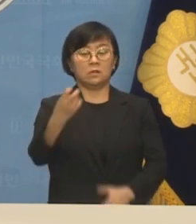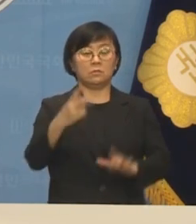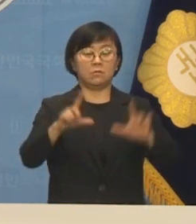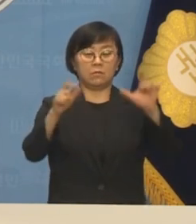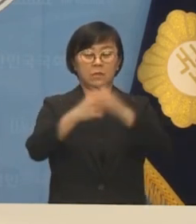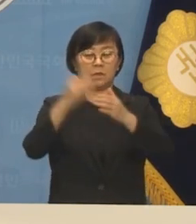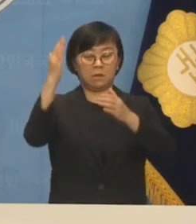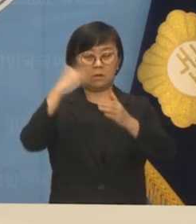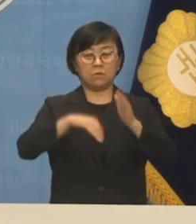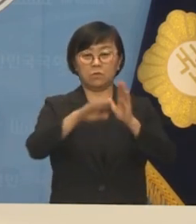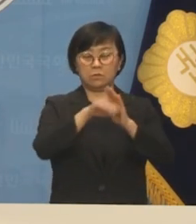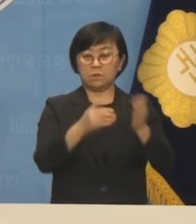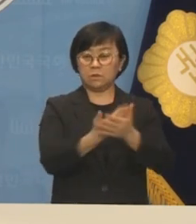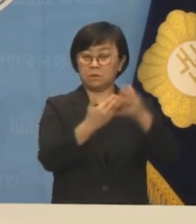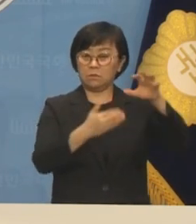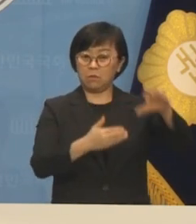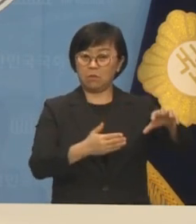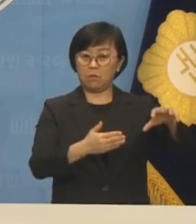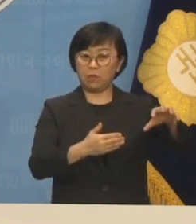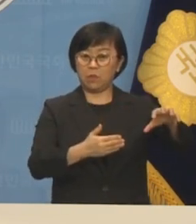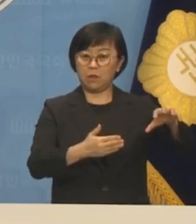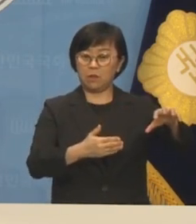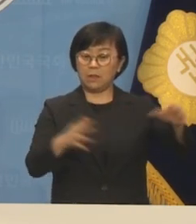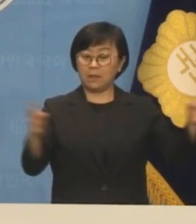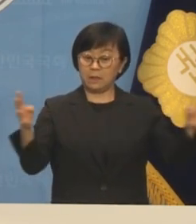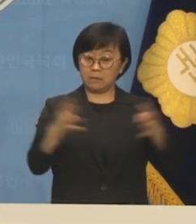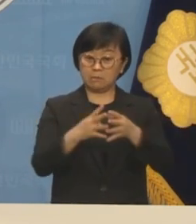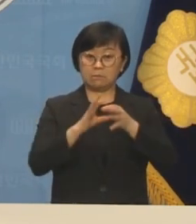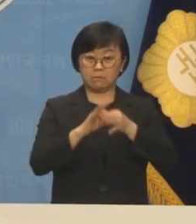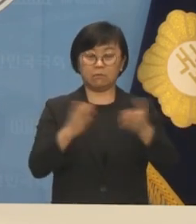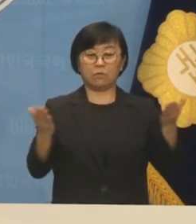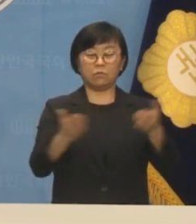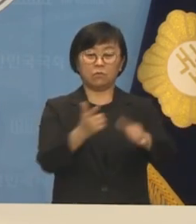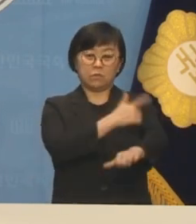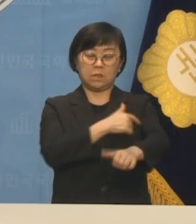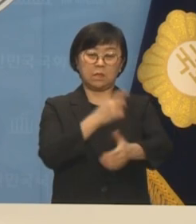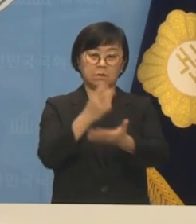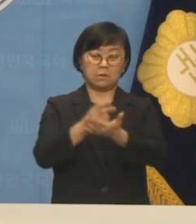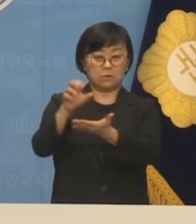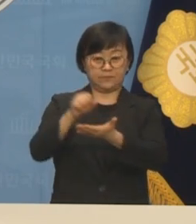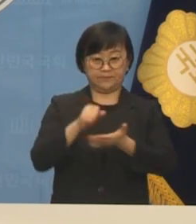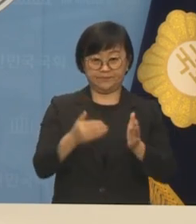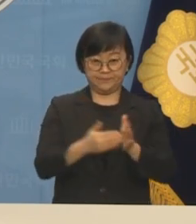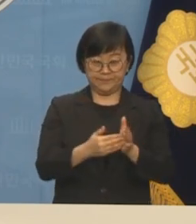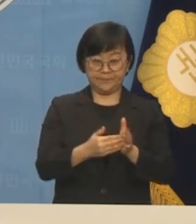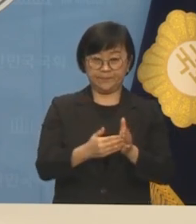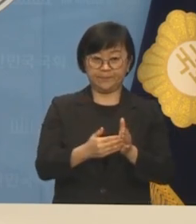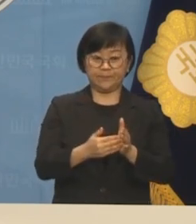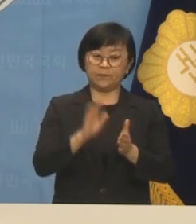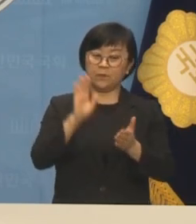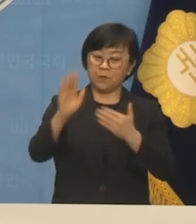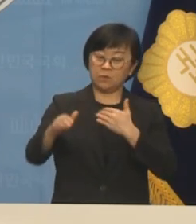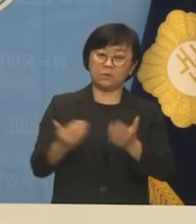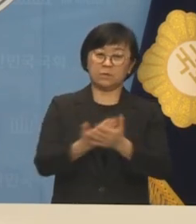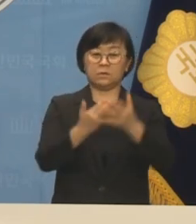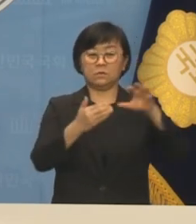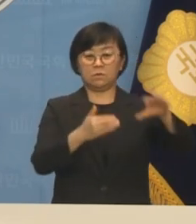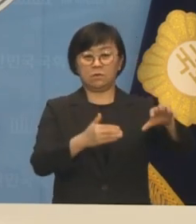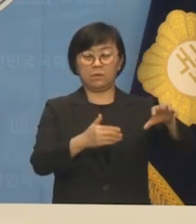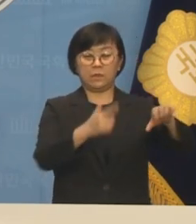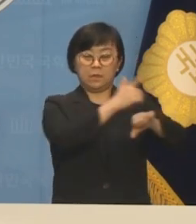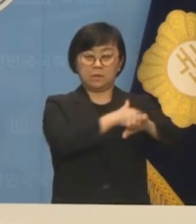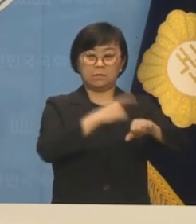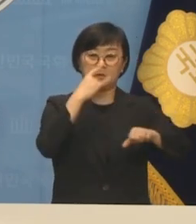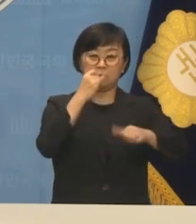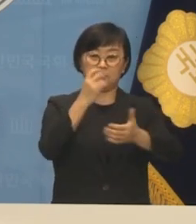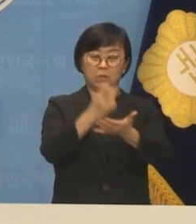2022년 한국콘텐츠진흥원은 원만한 노사합의를 통해 노동이사제를 도입하였습니다. 이후 진흥원은 이사의